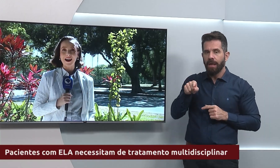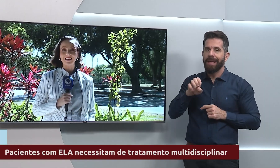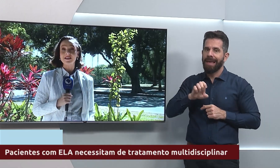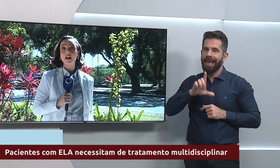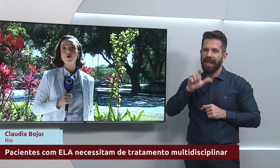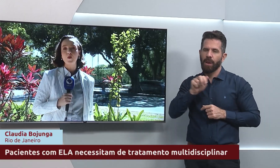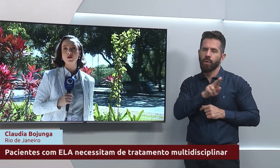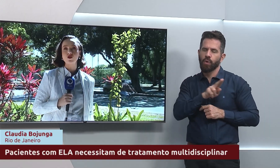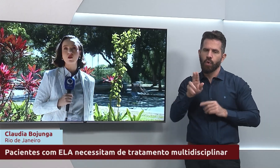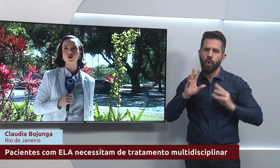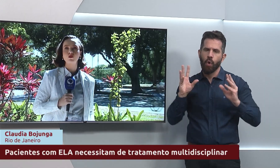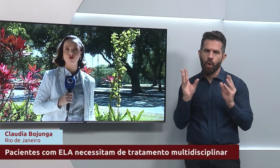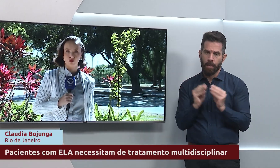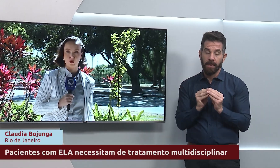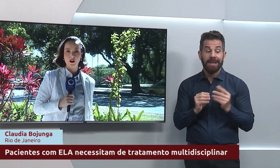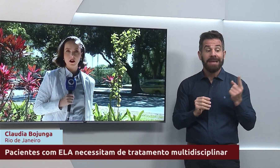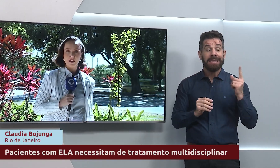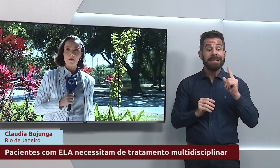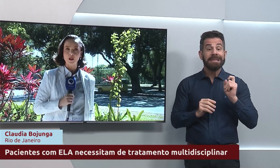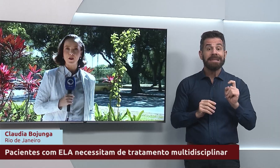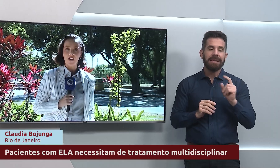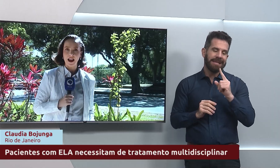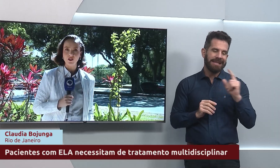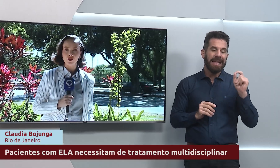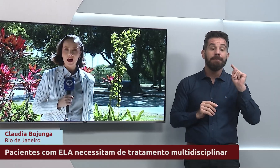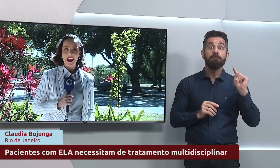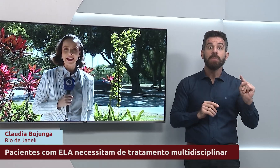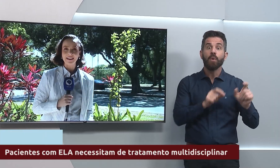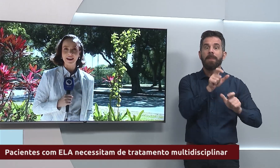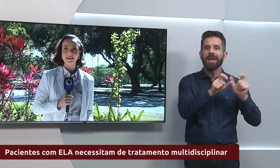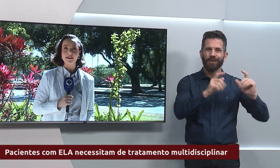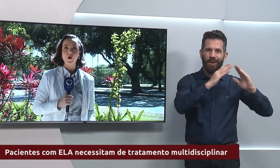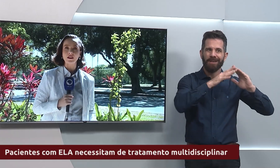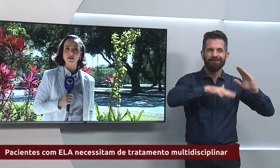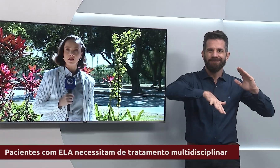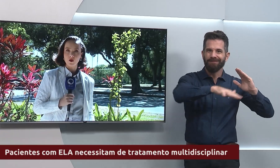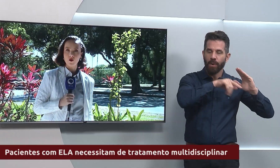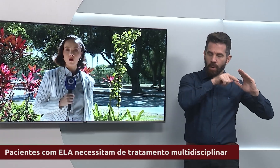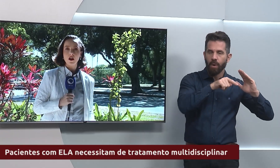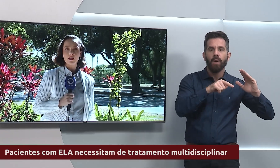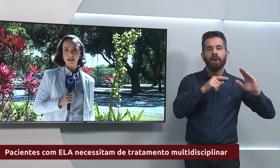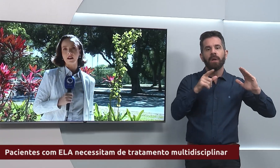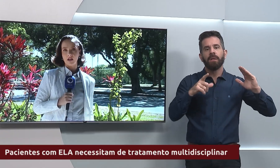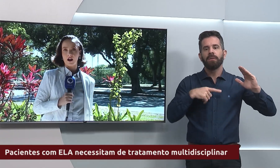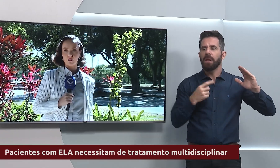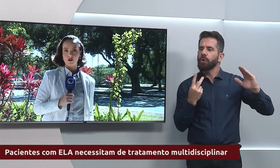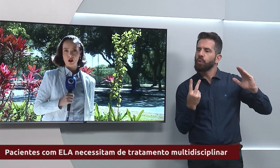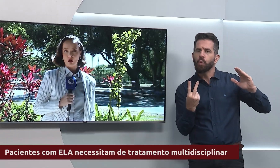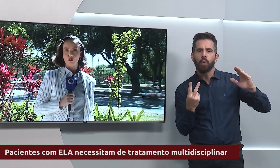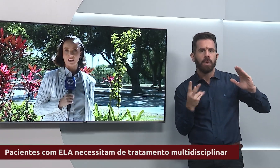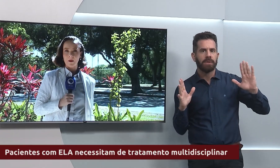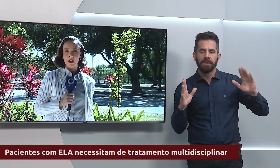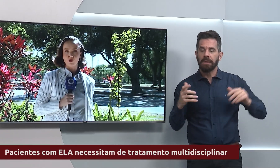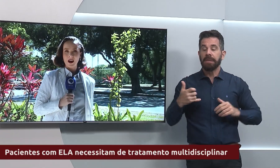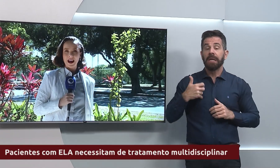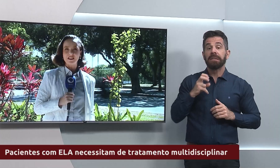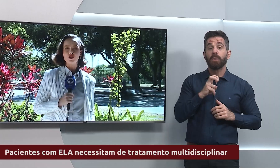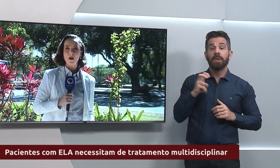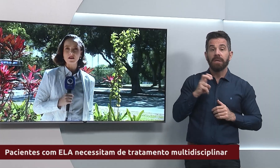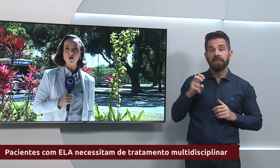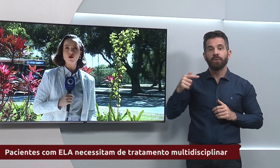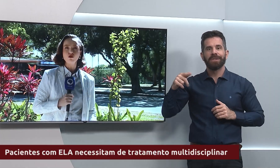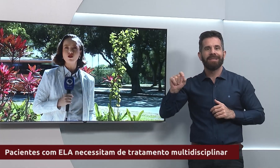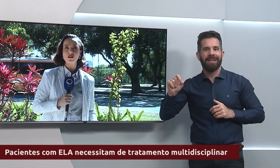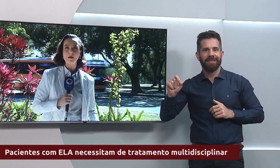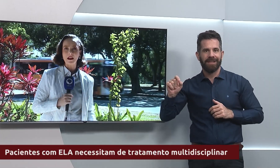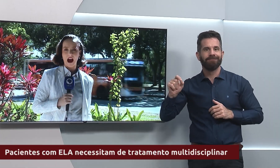a cada 100 mil pessoas no mundo e é mais prevalente em quem tem entre 55 e 70 anos. O tratamento exige uma